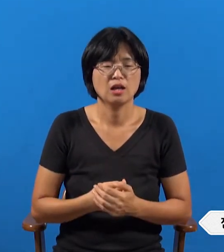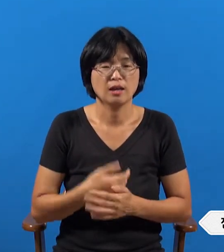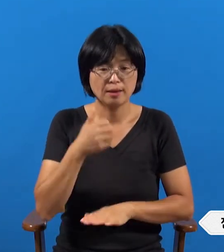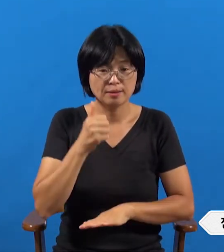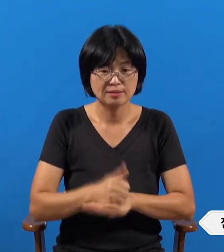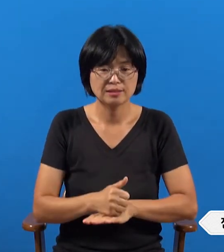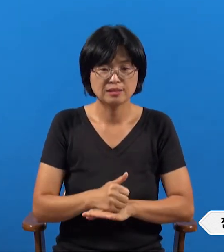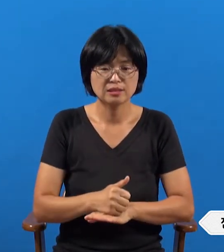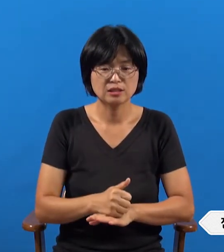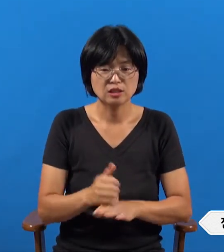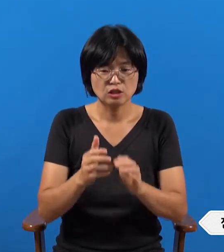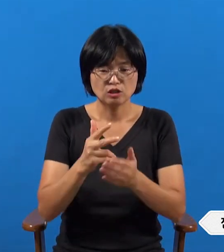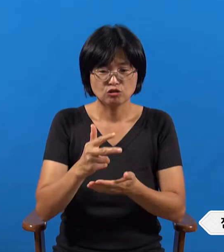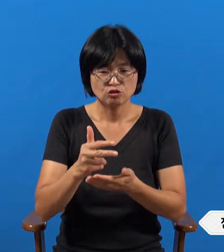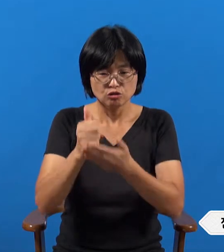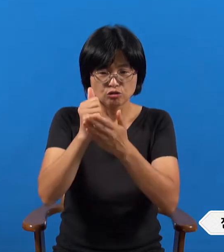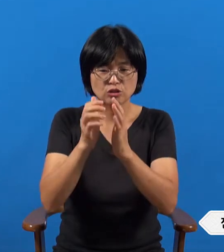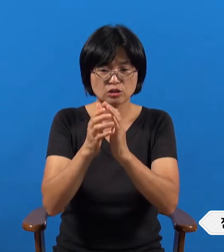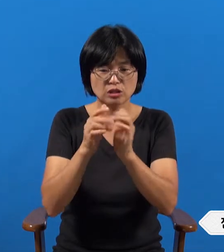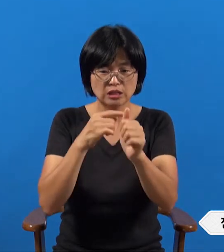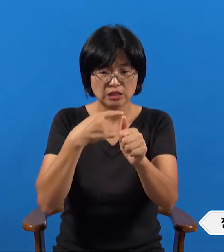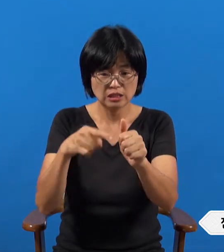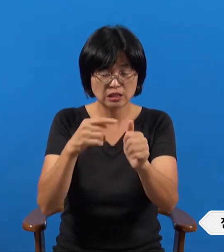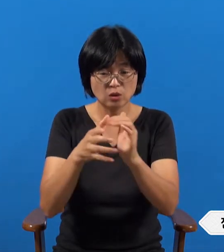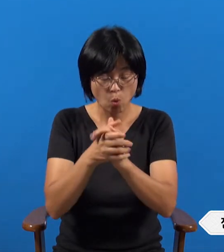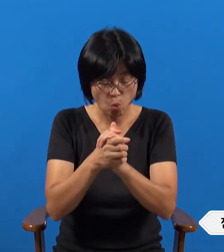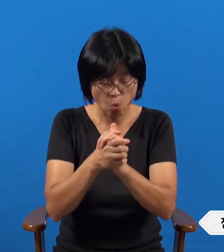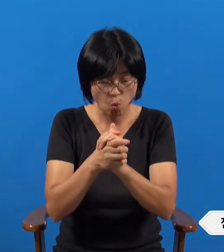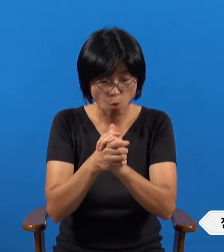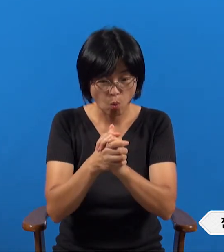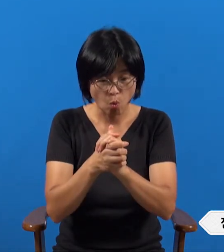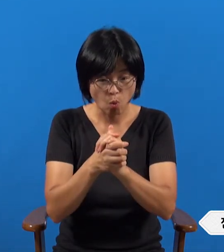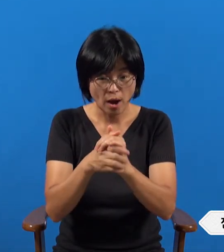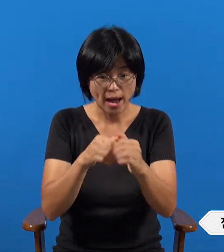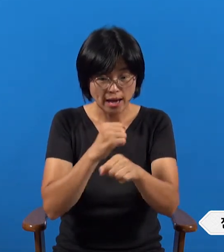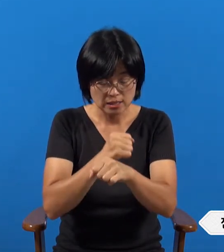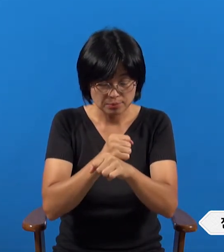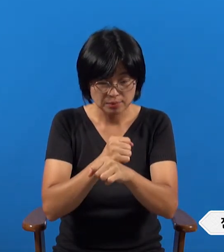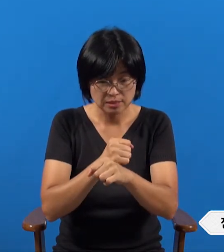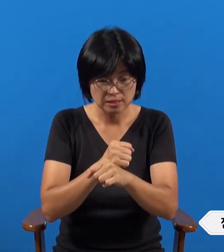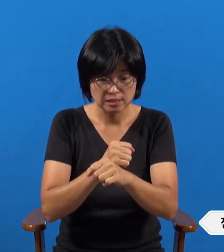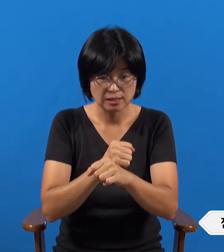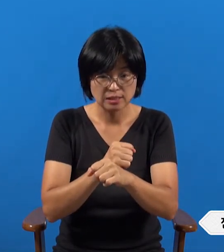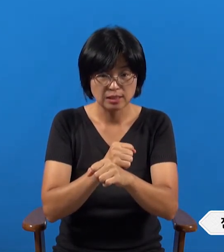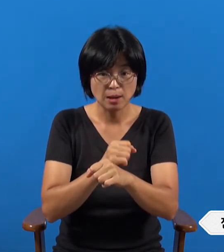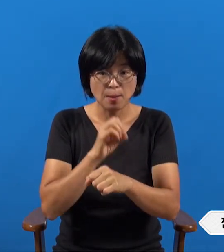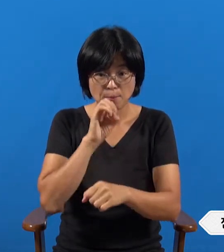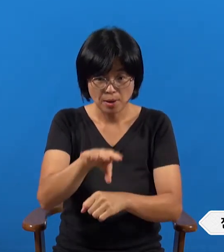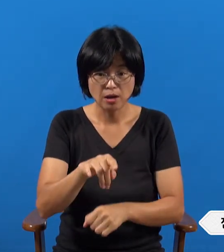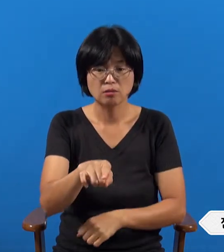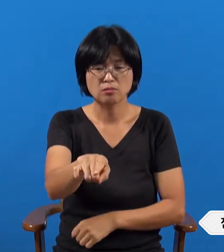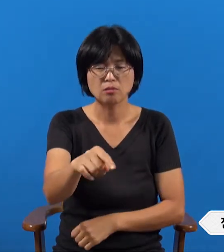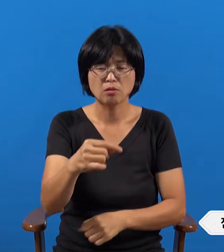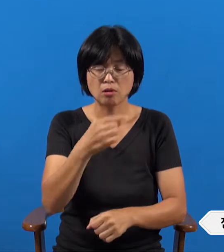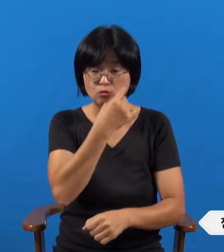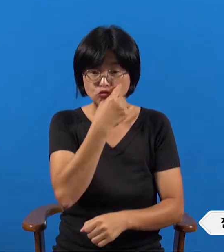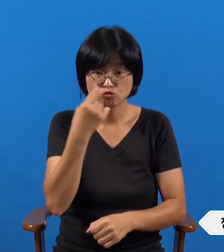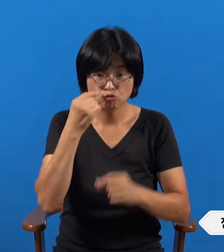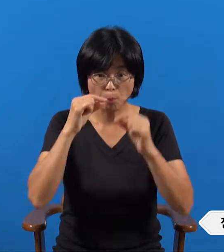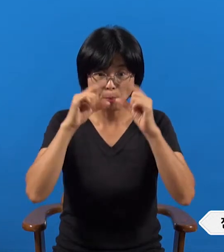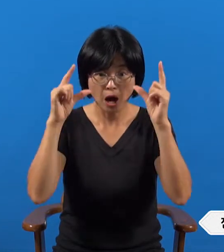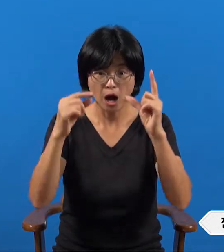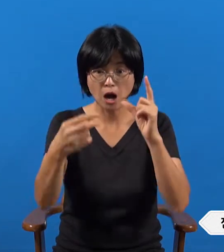새벽 기도에 이제 끝나려고 주기도문으로 끝내겠습니다 하는데 아니 그분이 눈을 뜨고 저를 바라보는 모습이